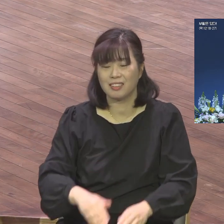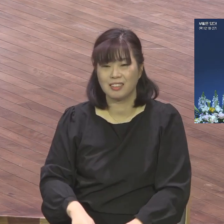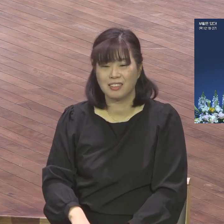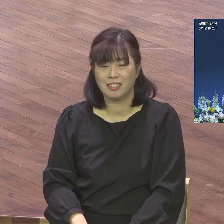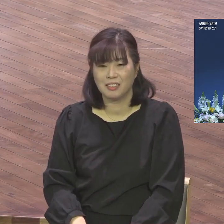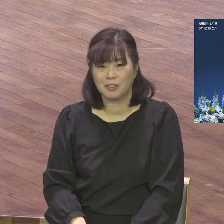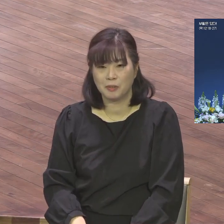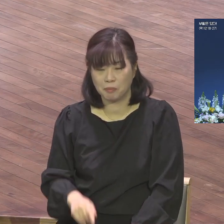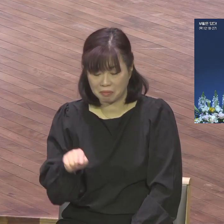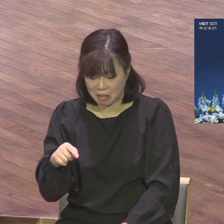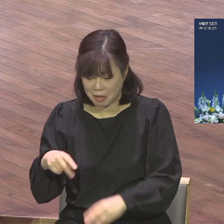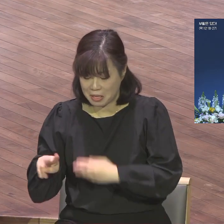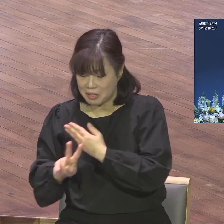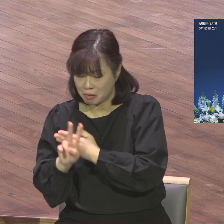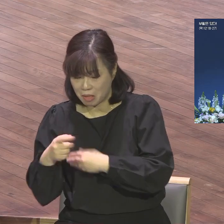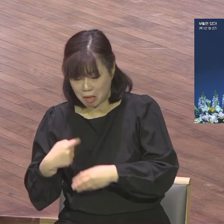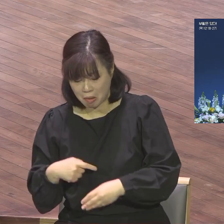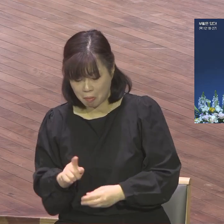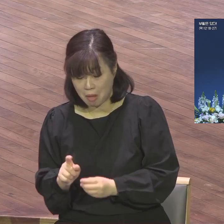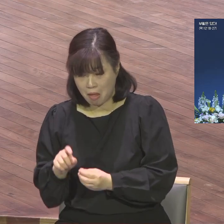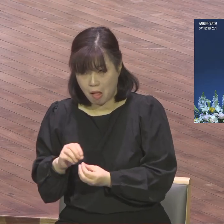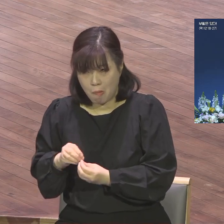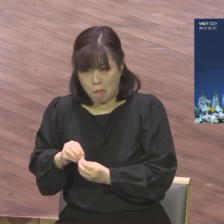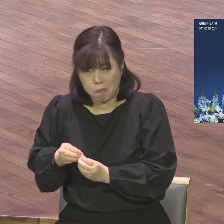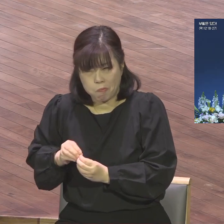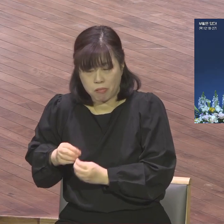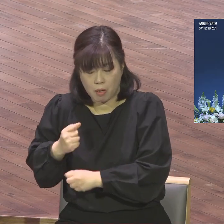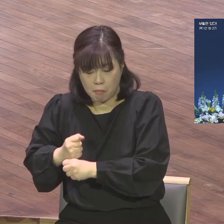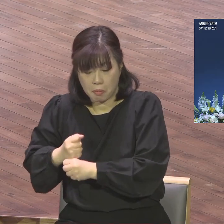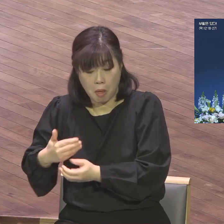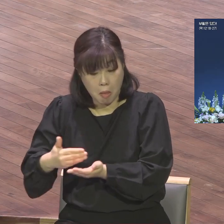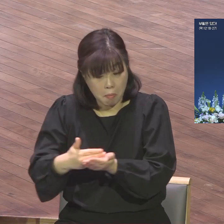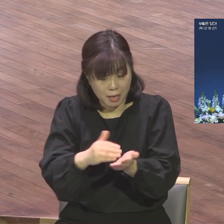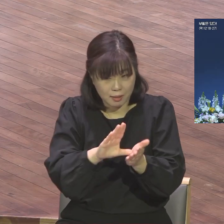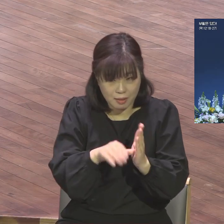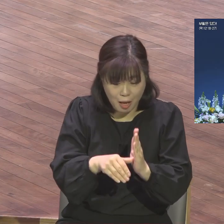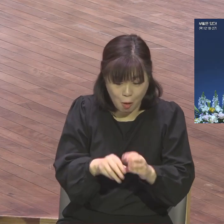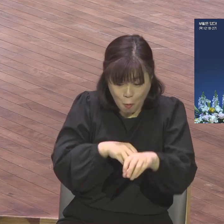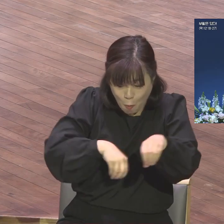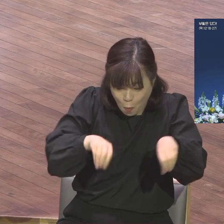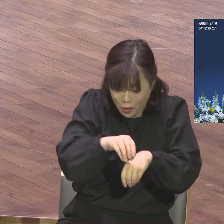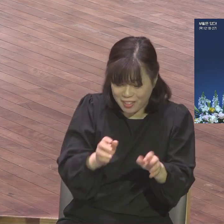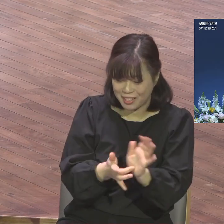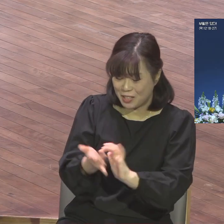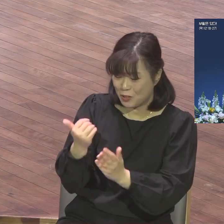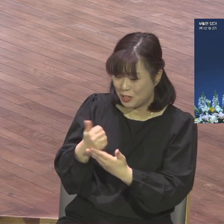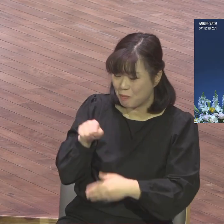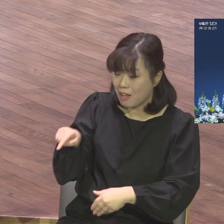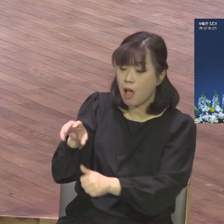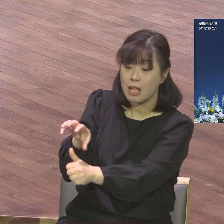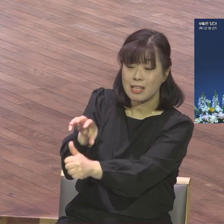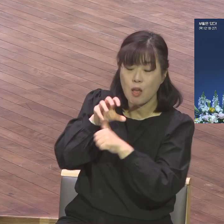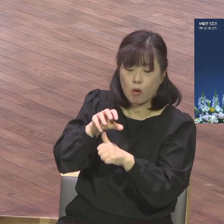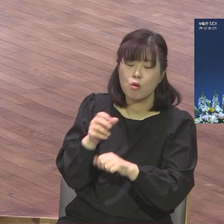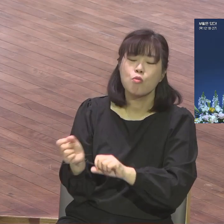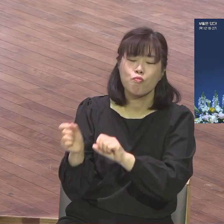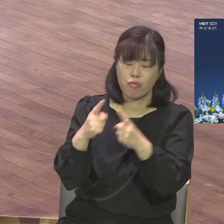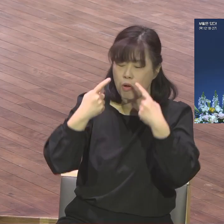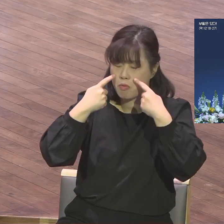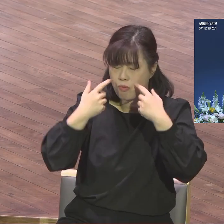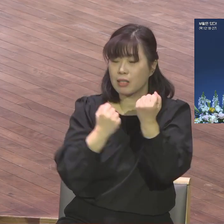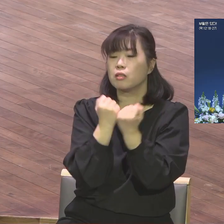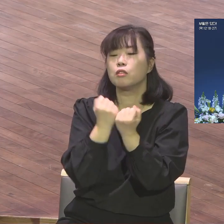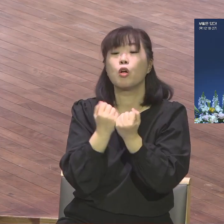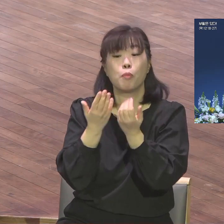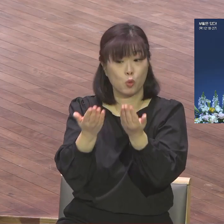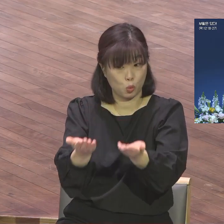부활에 대해서 더 정확하게 설명을 그렇게 해주시고 있습니다. 부활은 없다 라고 주장하는